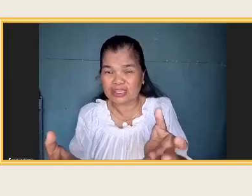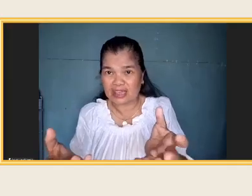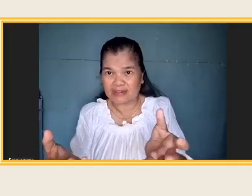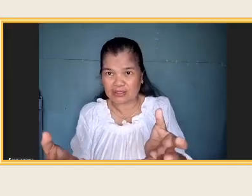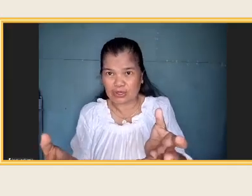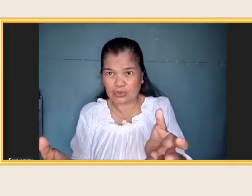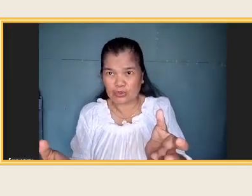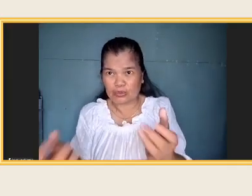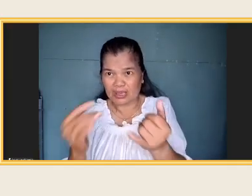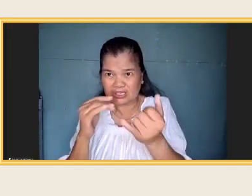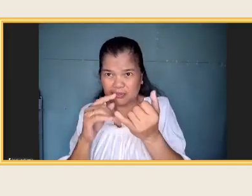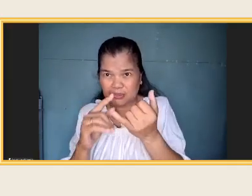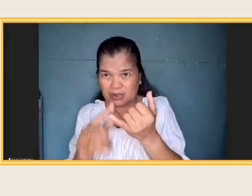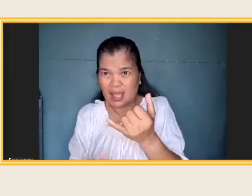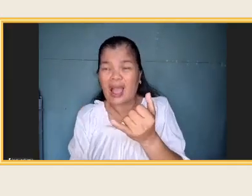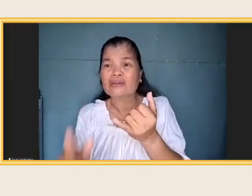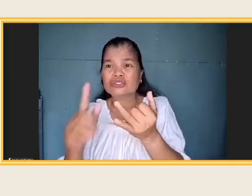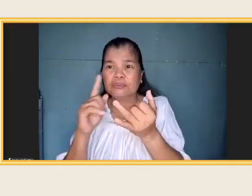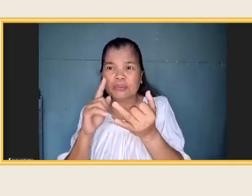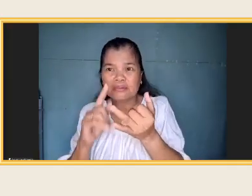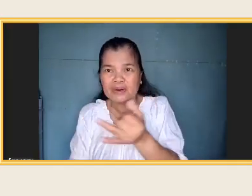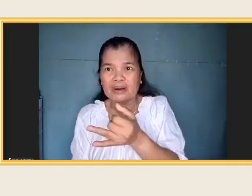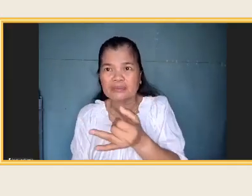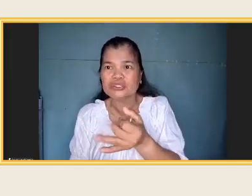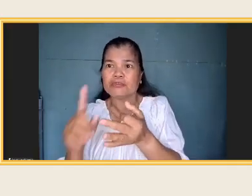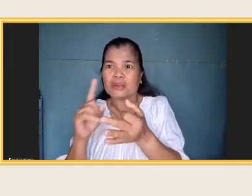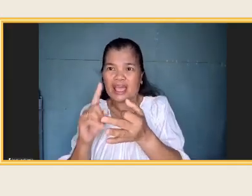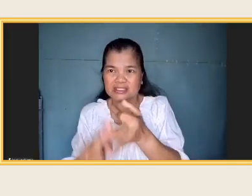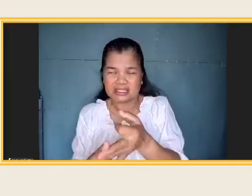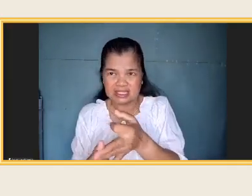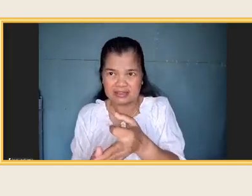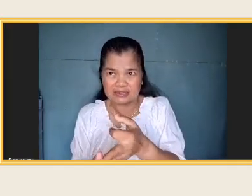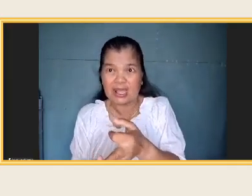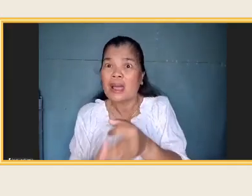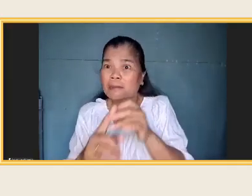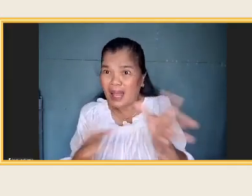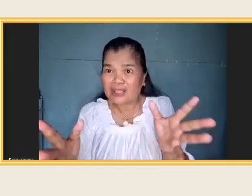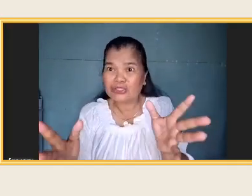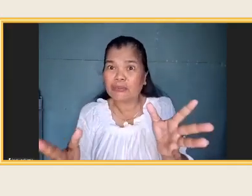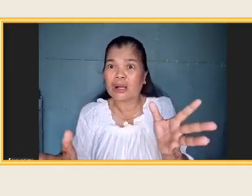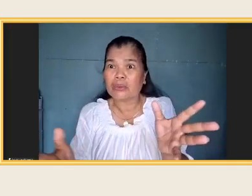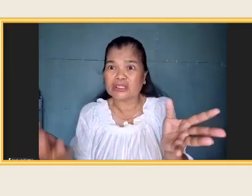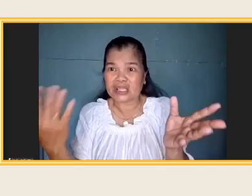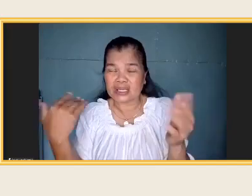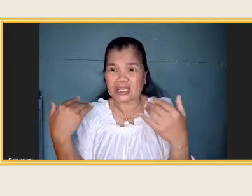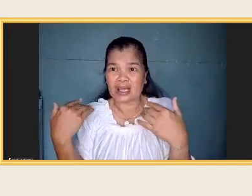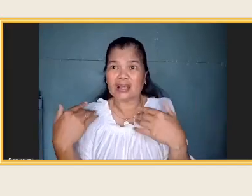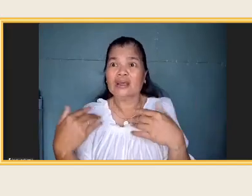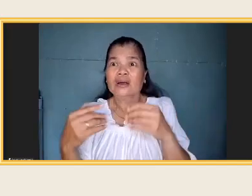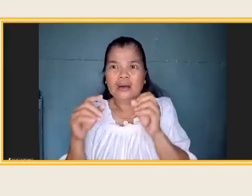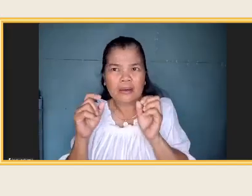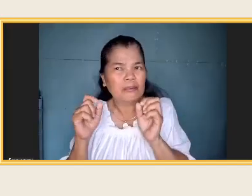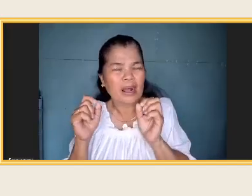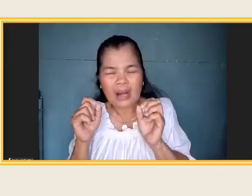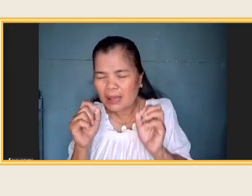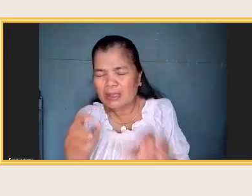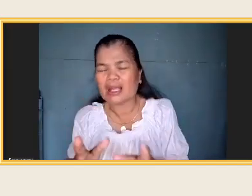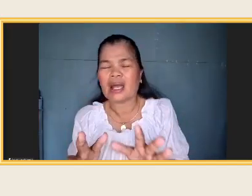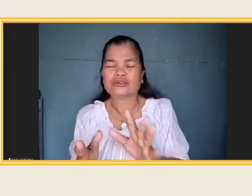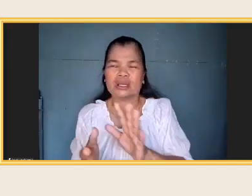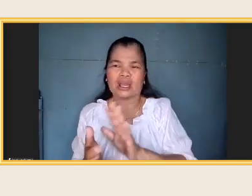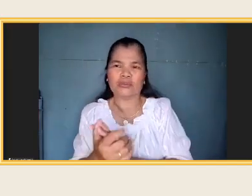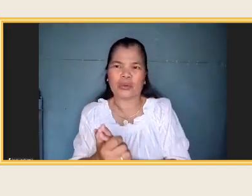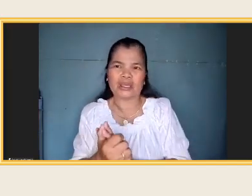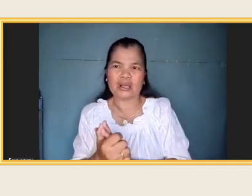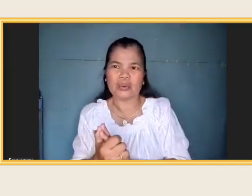of words given to you. May simple nouns, simple verbs, simple adjectives, plus yung mga words kanina. Marami